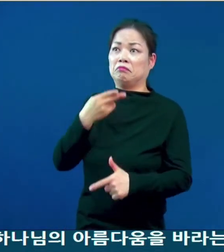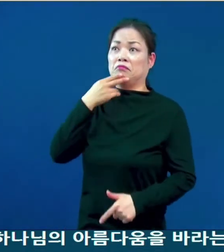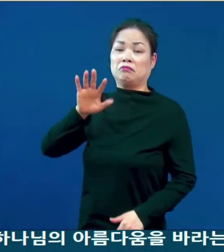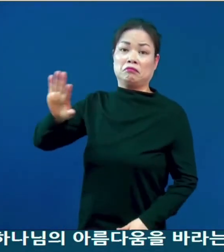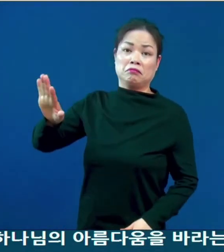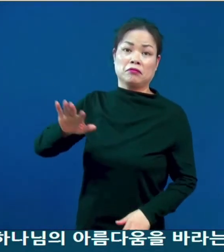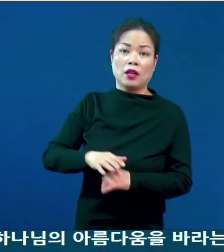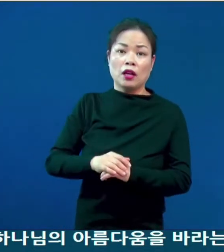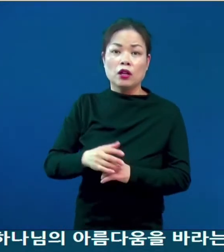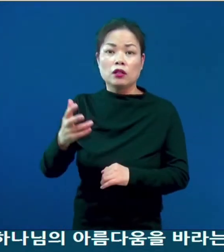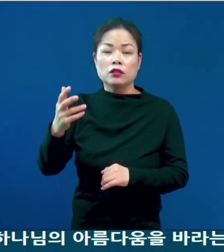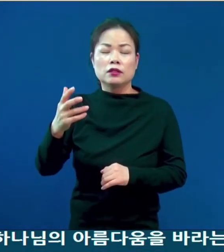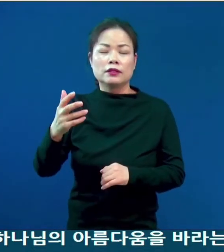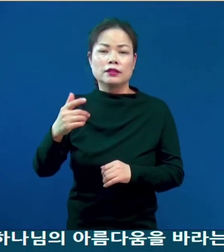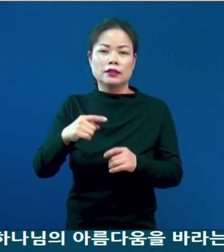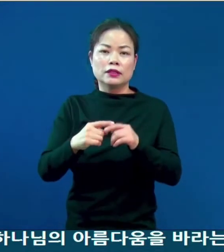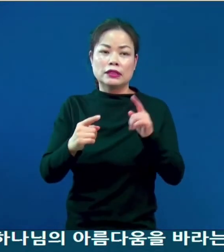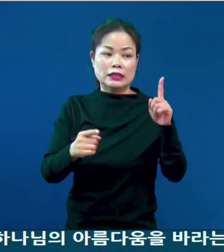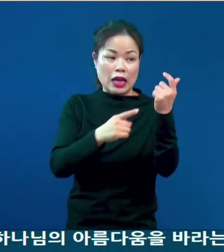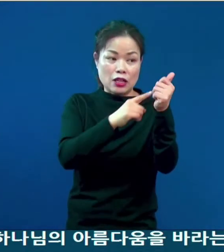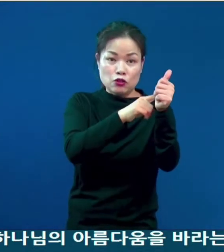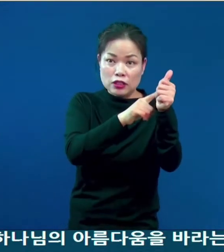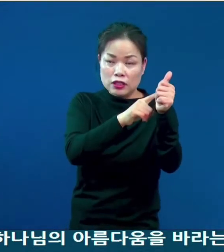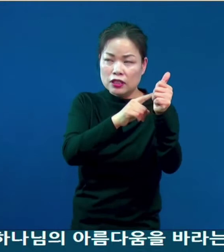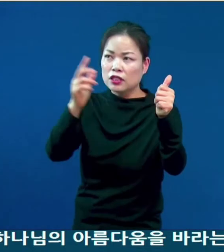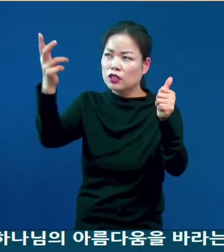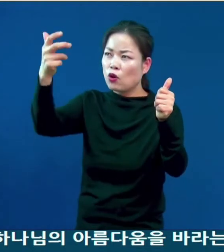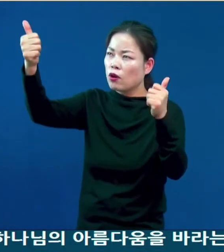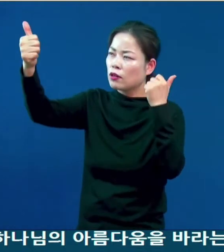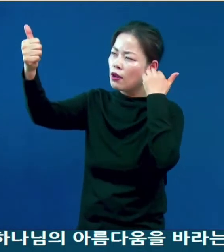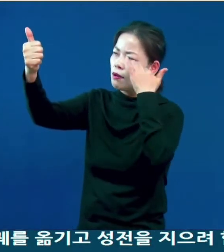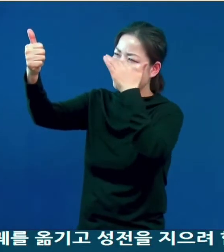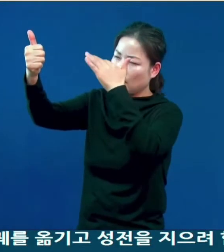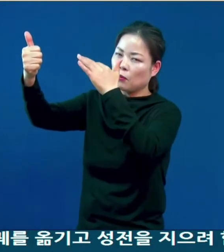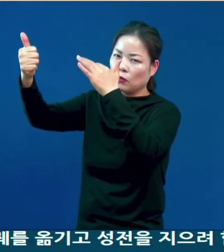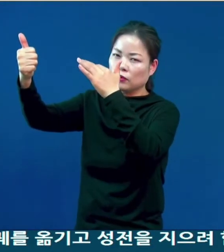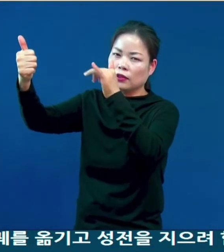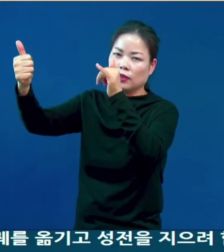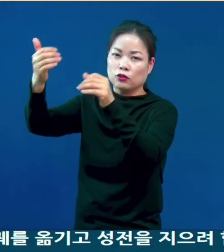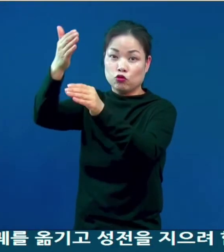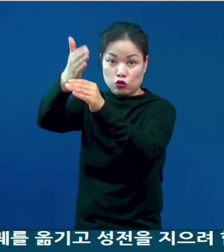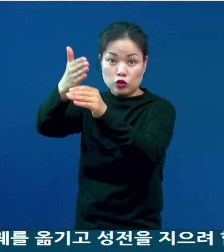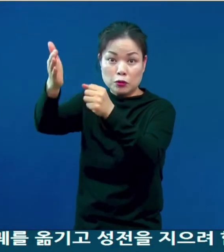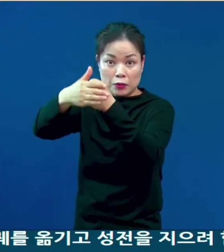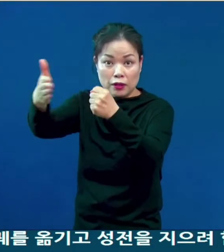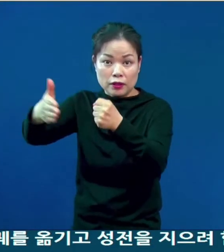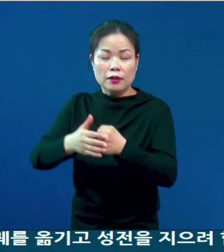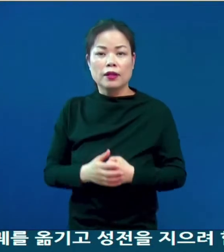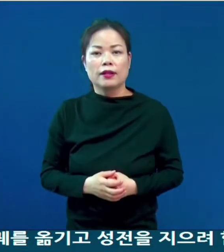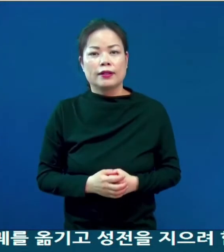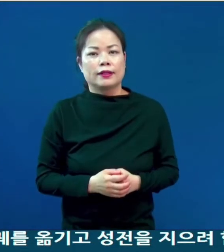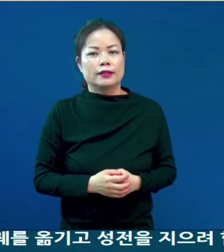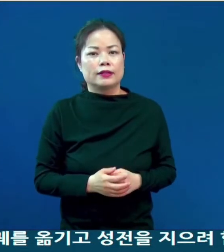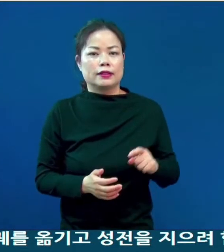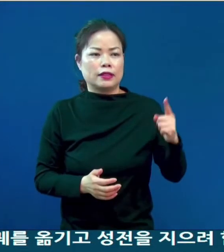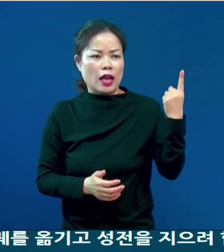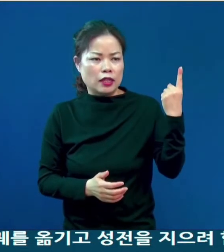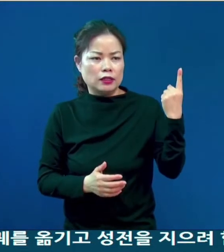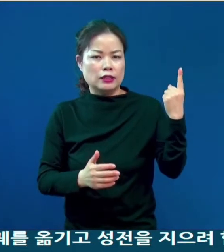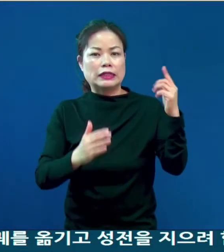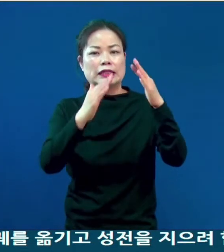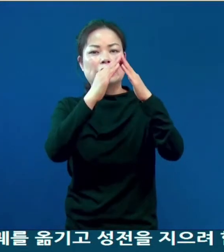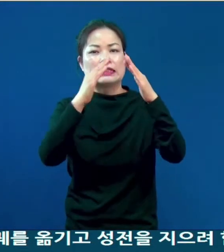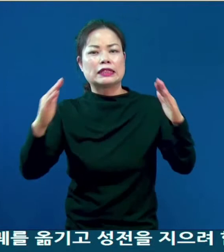갈망은 여호와의 아름다움을 바라보는 데 있었기 때문입니다. 다윗은 자신이 그러했던 것처럼 자신의 다윗의